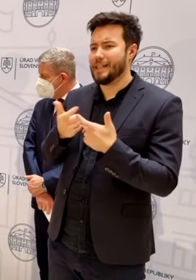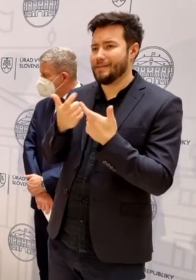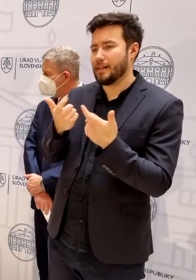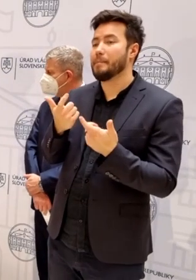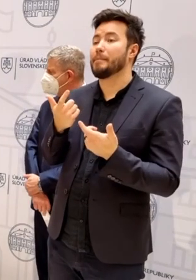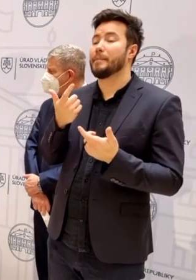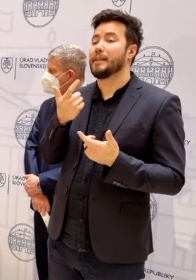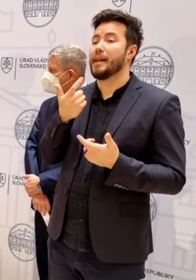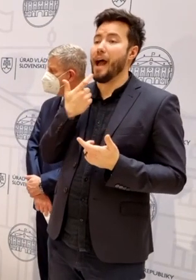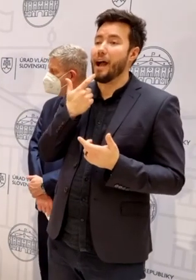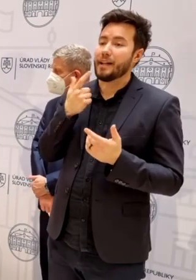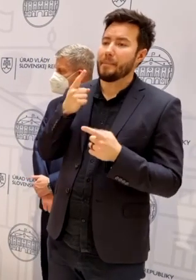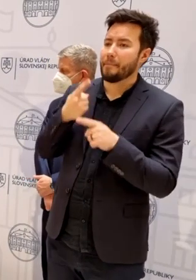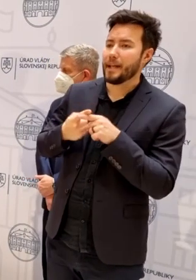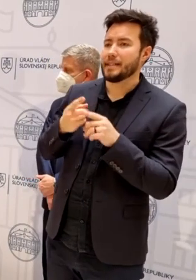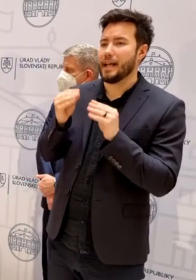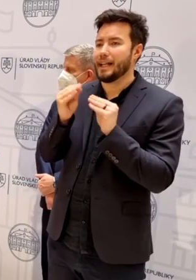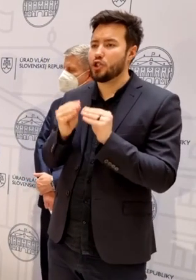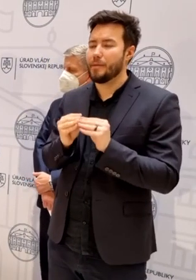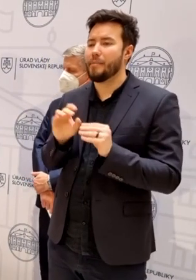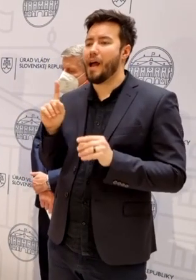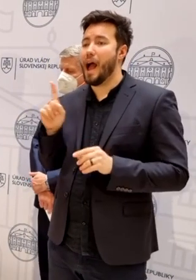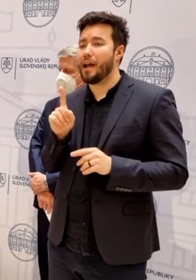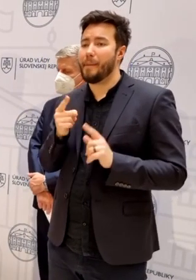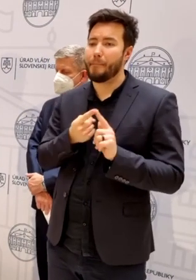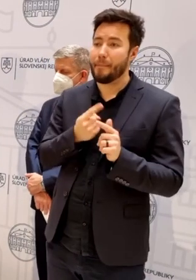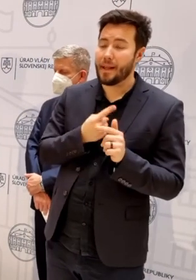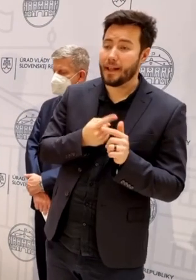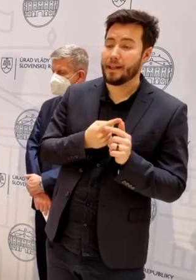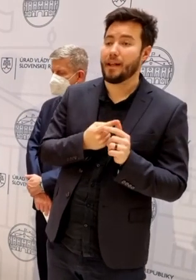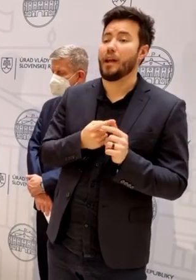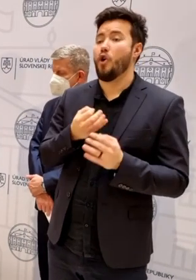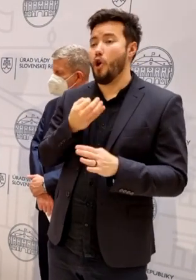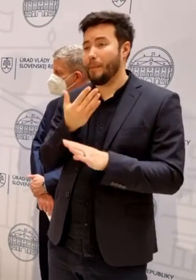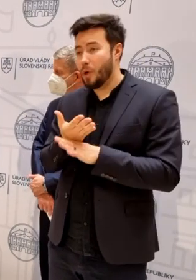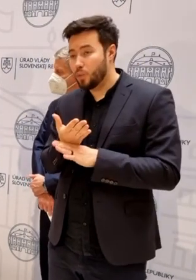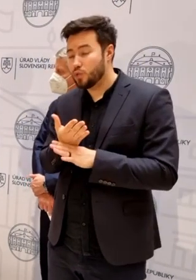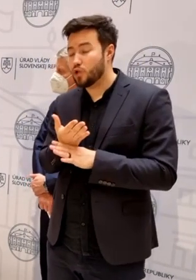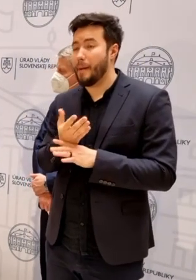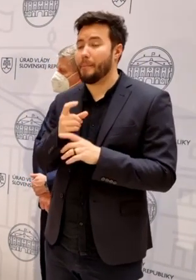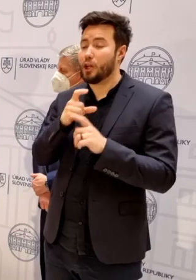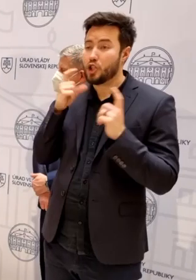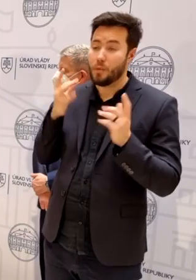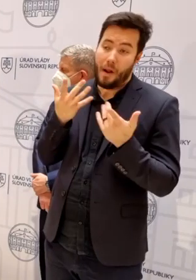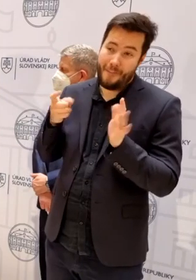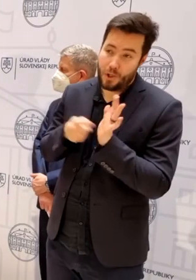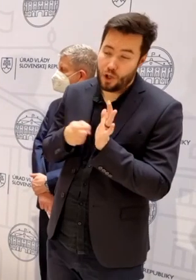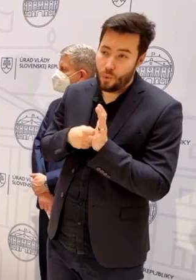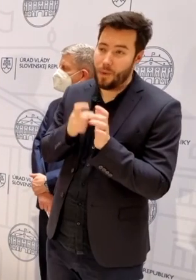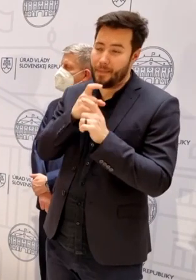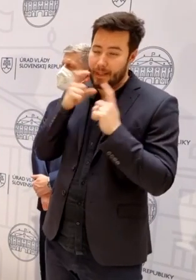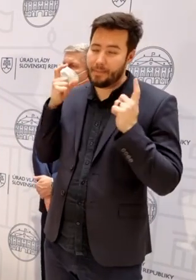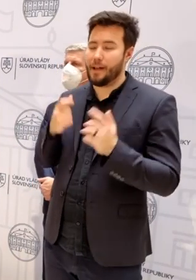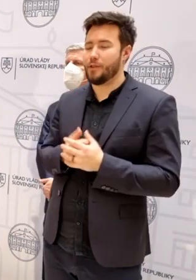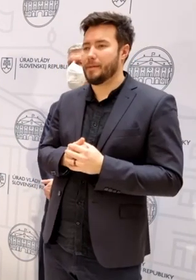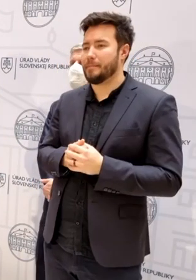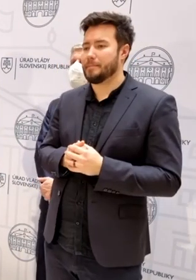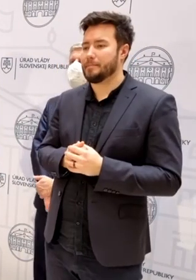akom režime alebo v akých prípadoch by sa ďalej odporúčali alebo vyžadovali